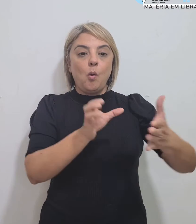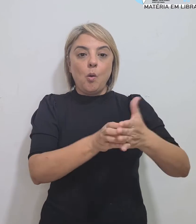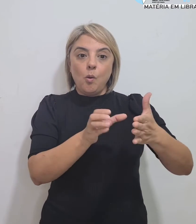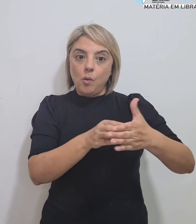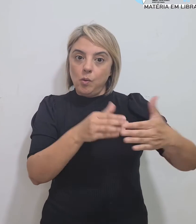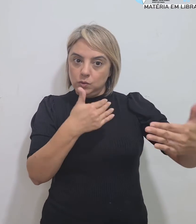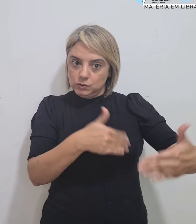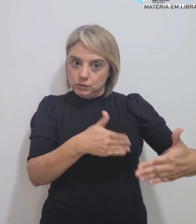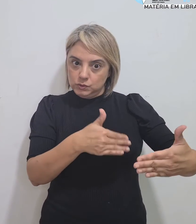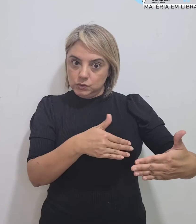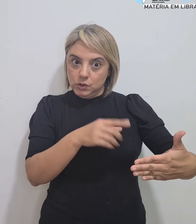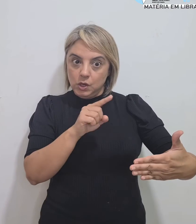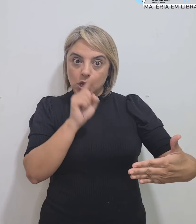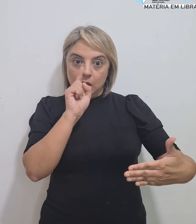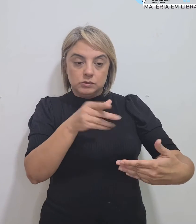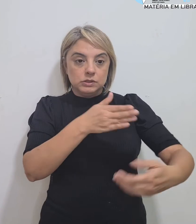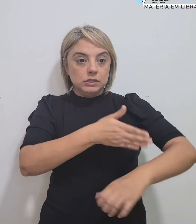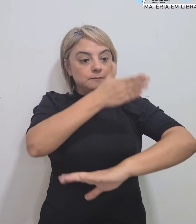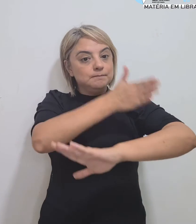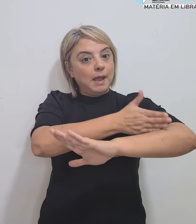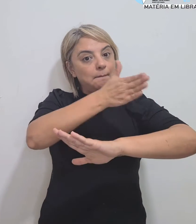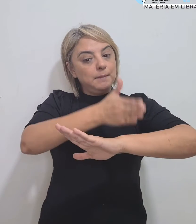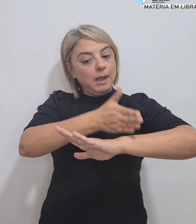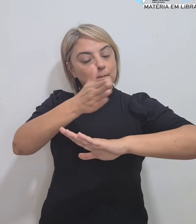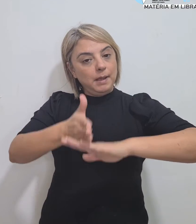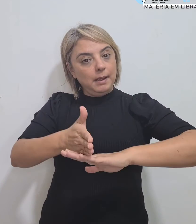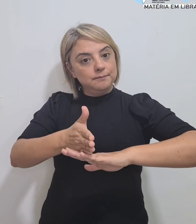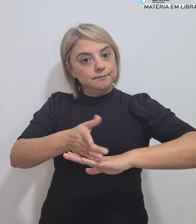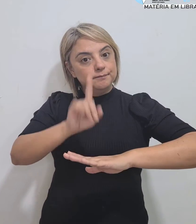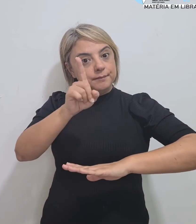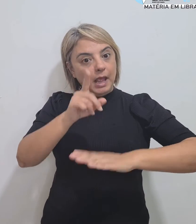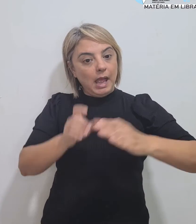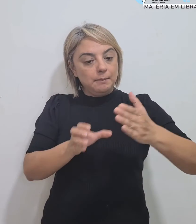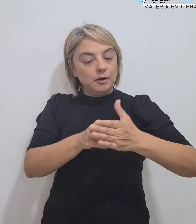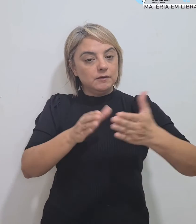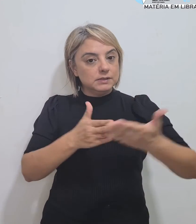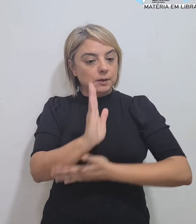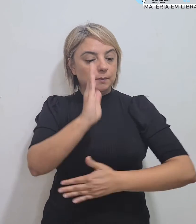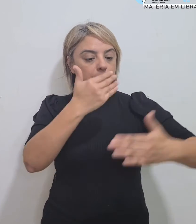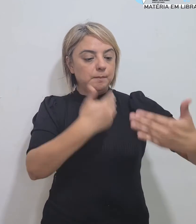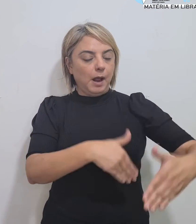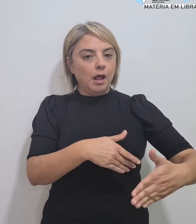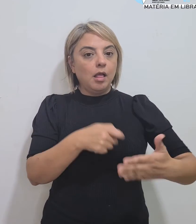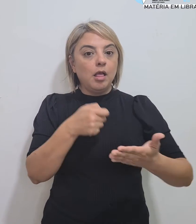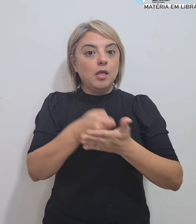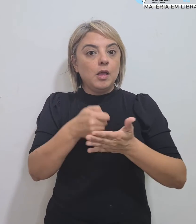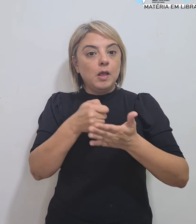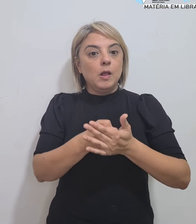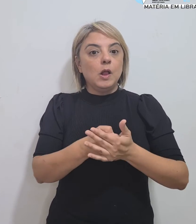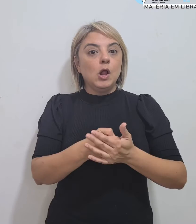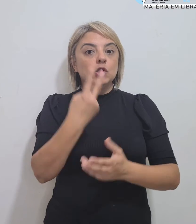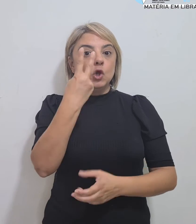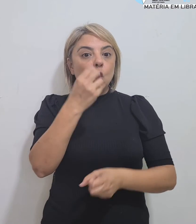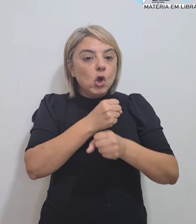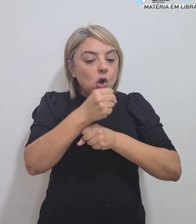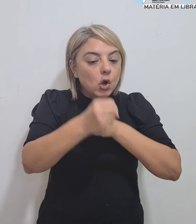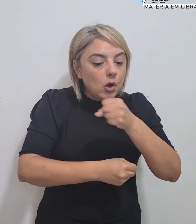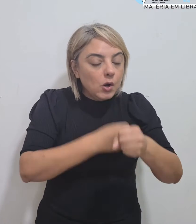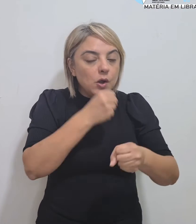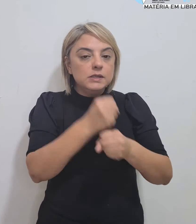concurso público com as seguintes etapas. Aprovação em concurso público, cumprimento de período de dois anos em